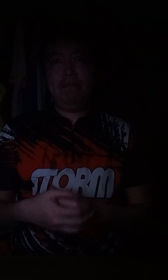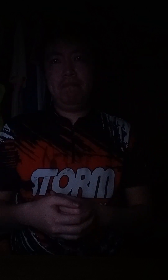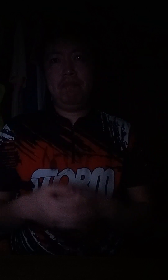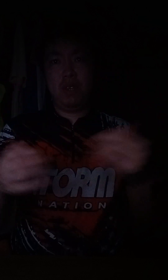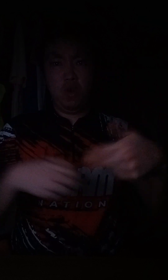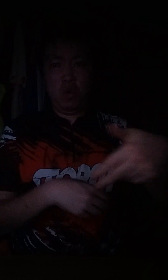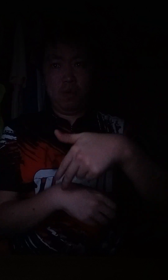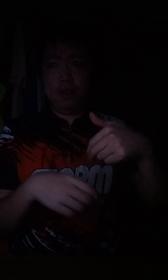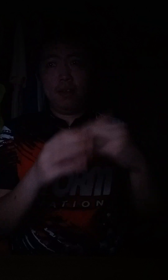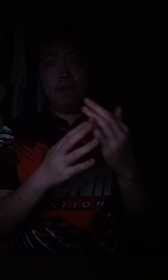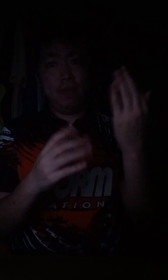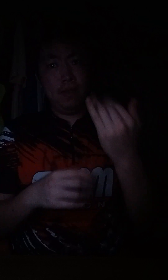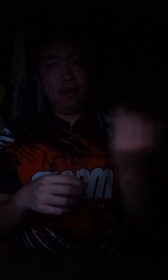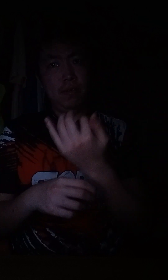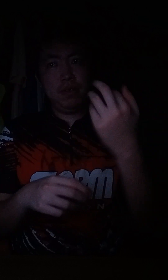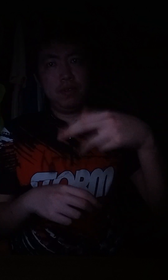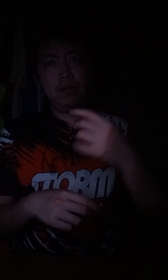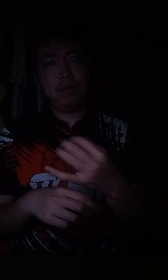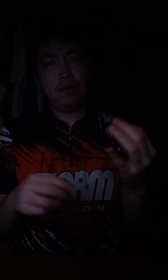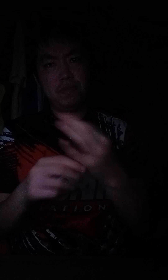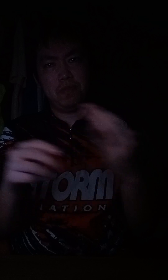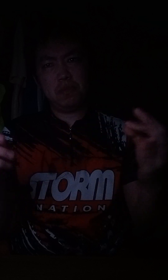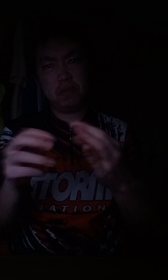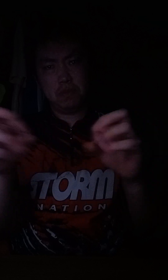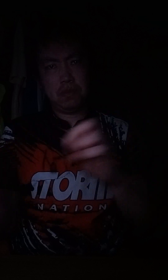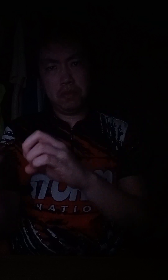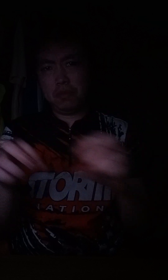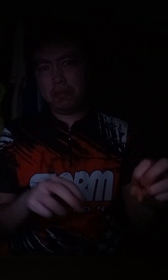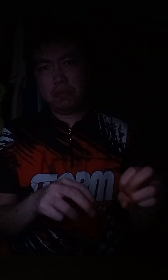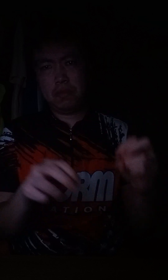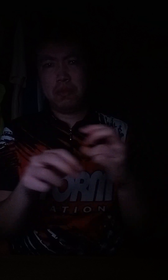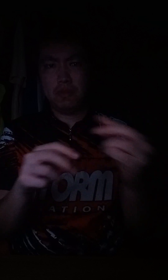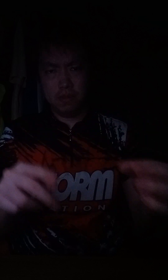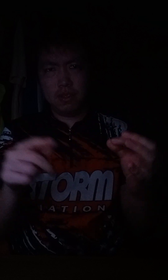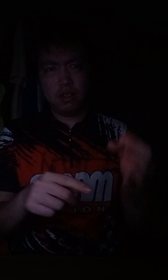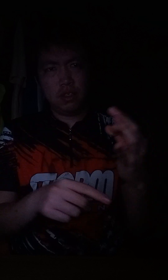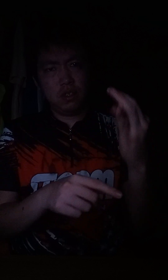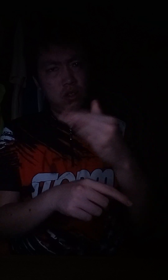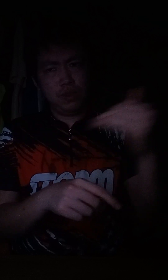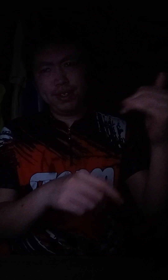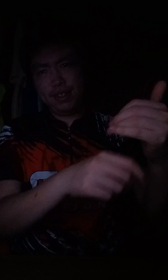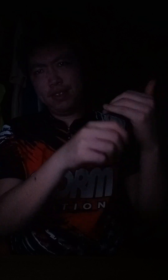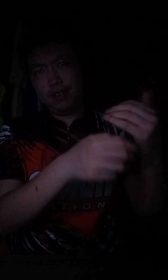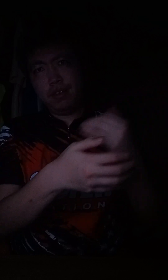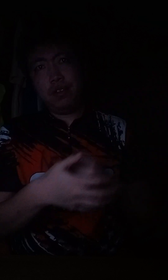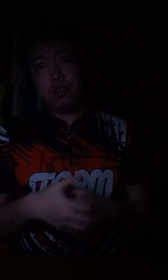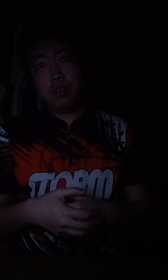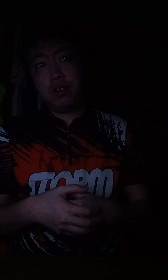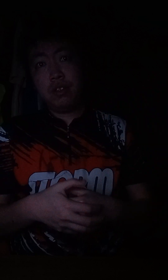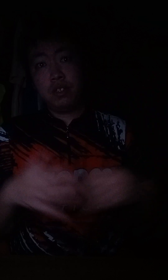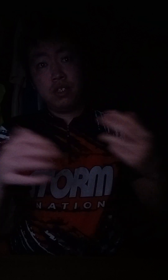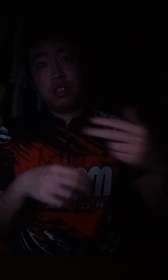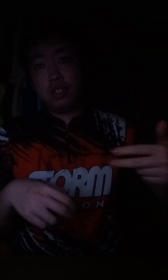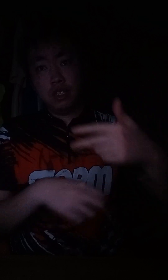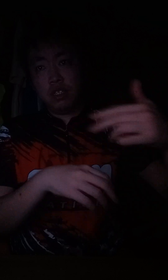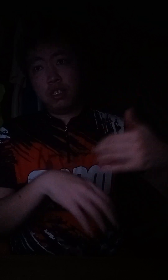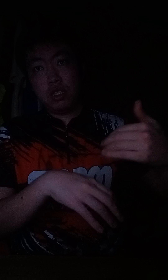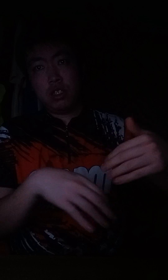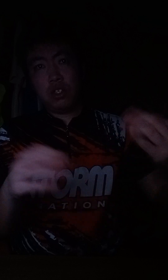공항버스 기사인 50대 남성이 찌그러진 운전석에 갇혔다가 구조돼 병원으로 옮겨졌고 버스 승객과 승용차 운전자